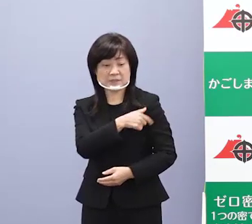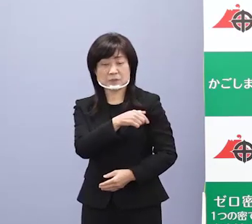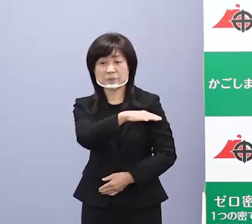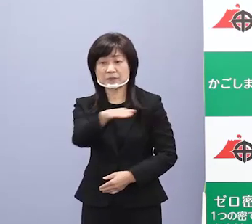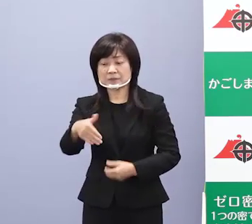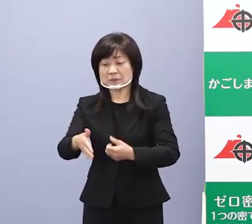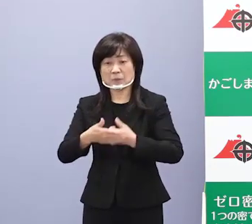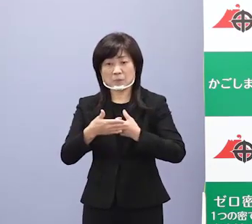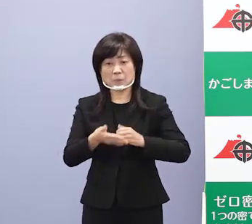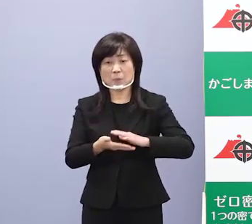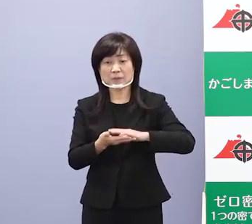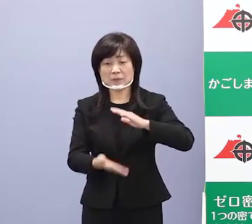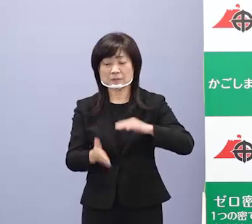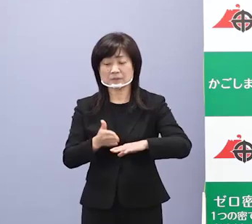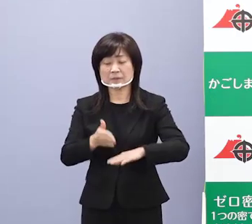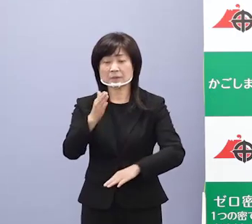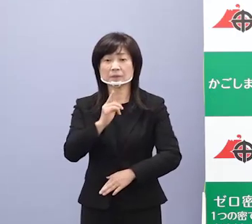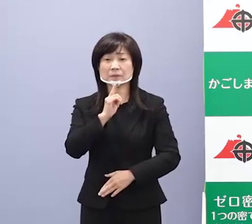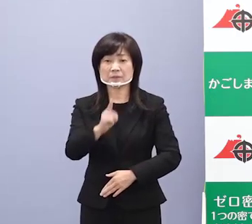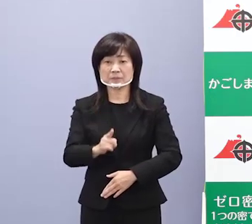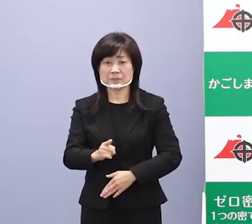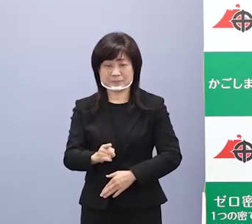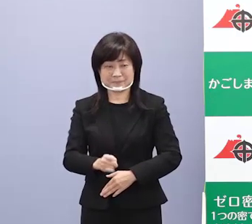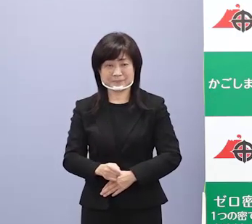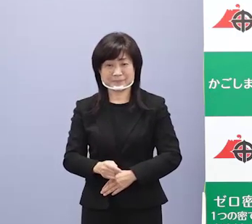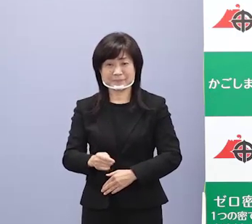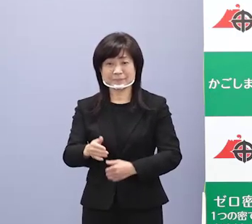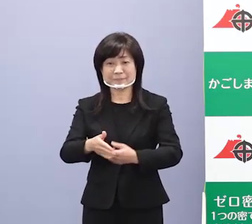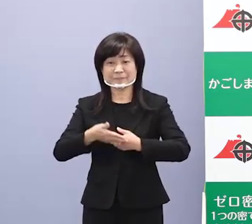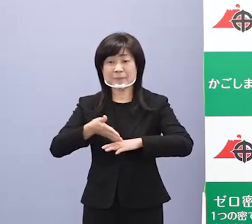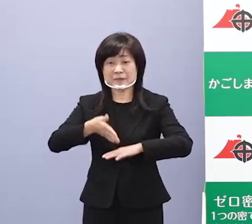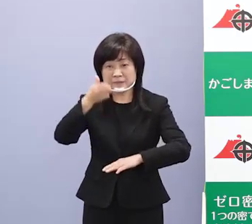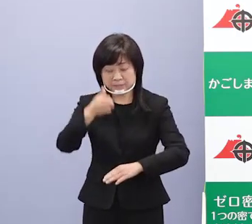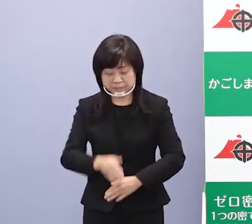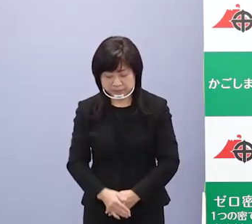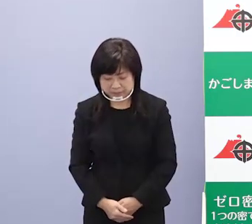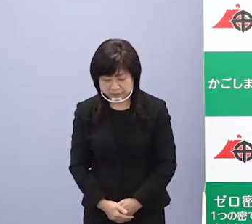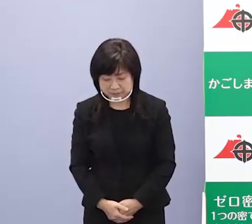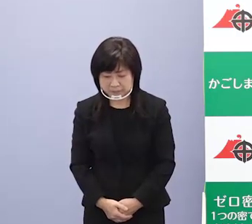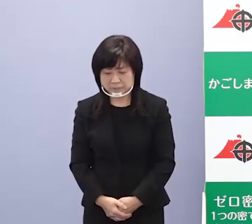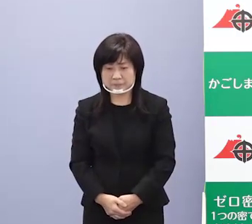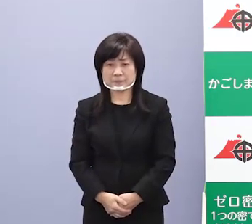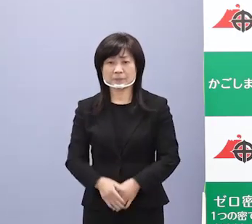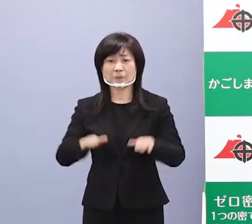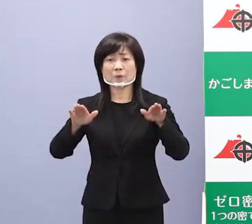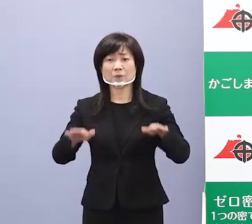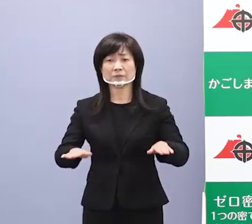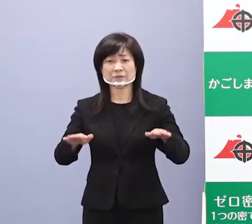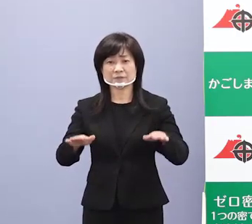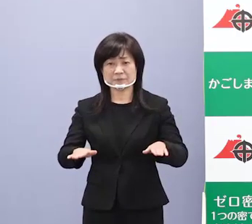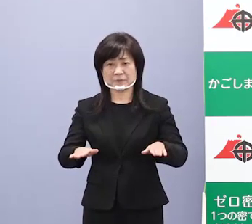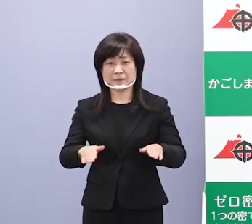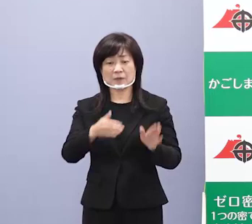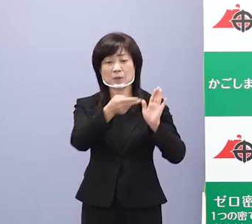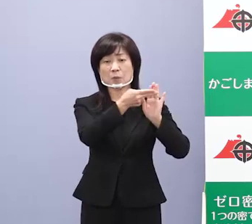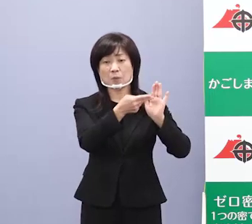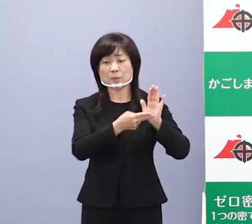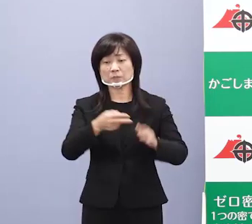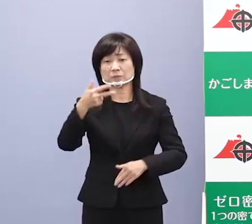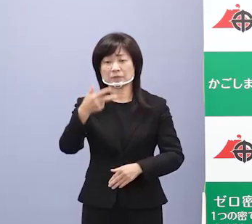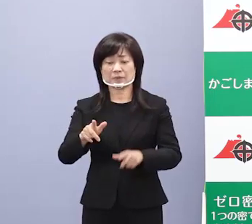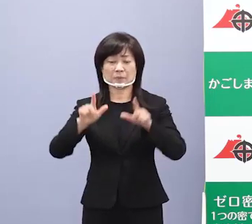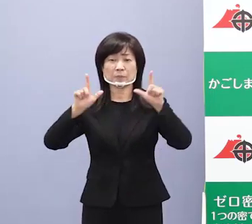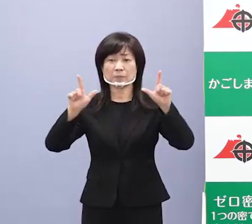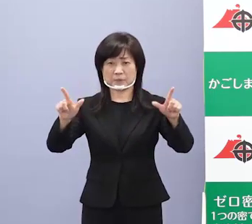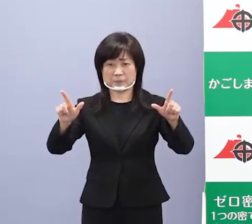えに深く感謝申し上げます。大変お世話になりました。本日は7項目について発表い